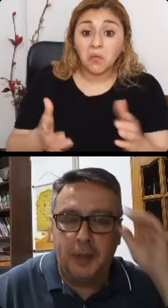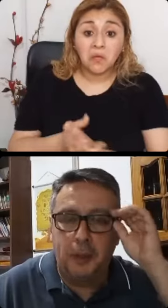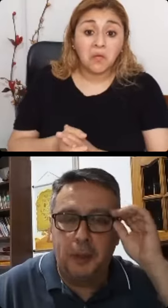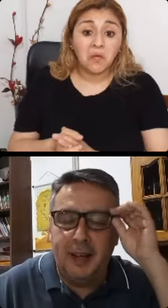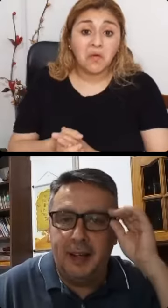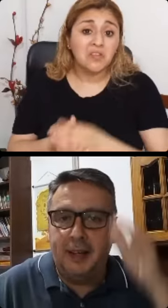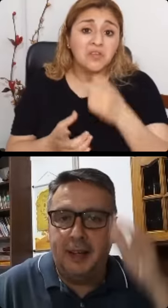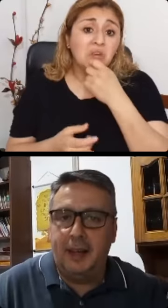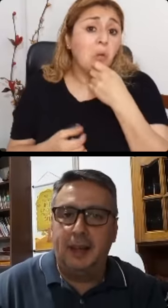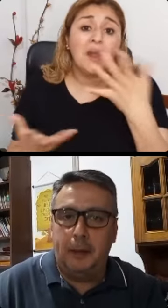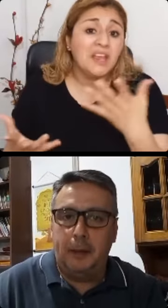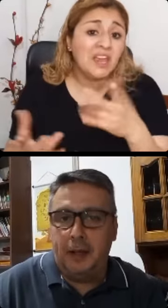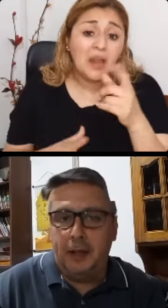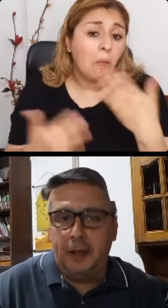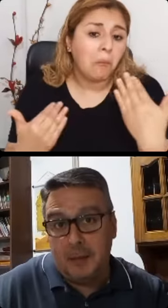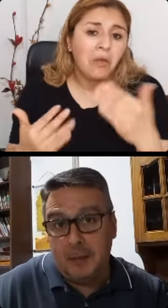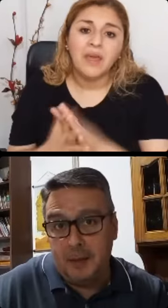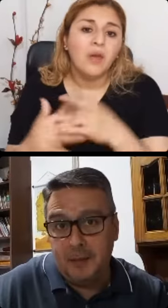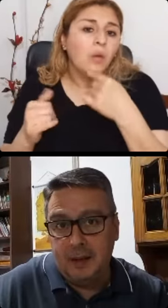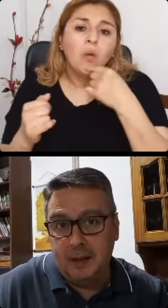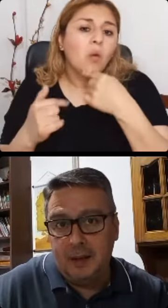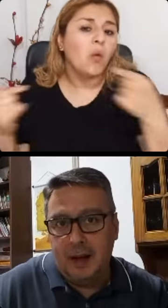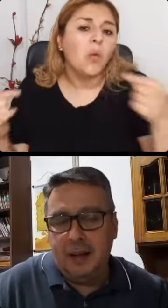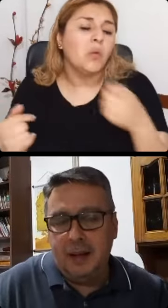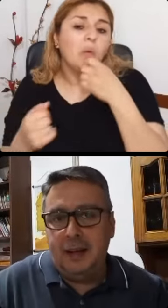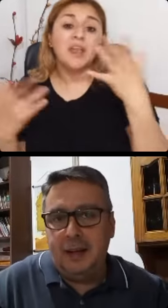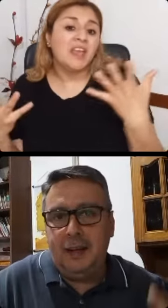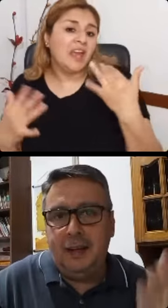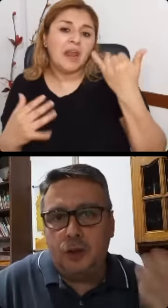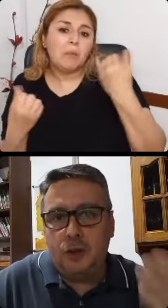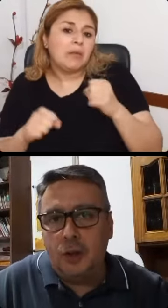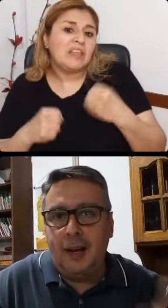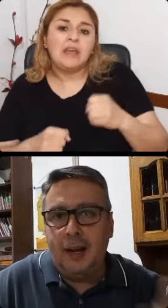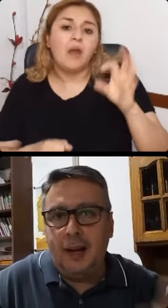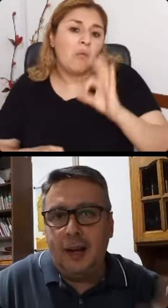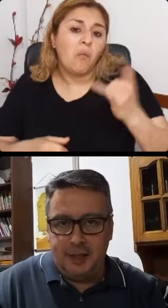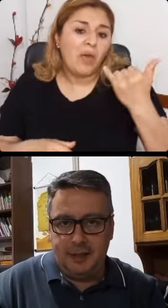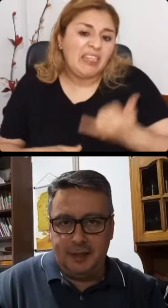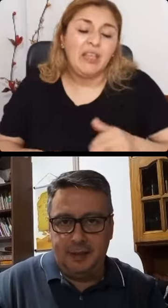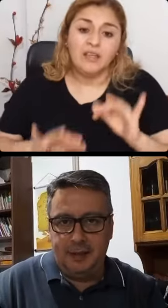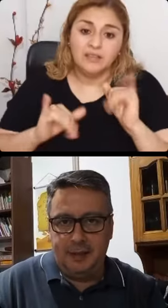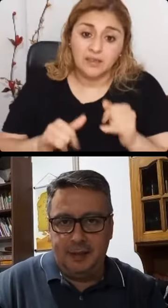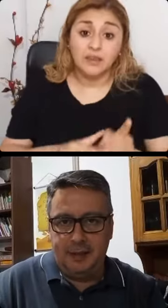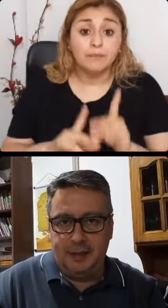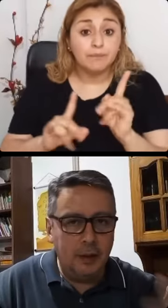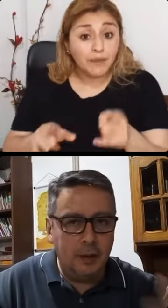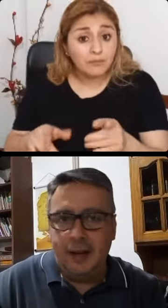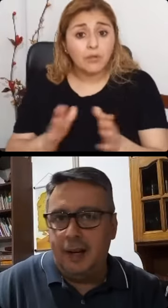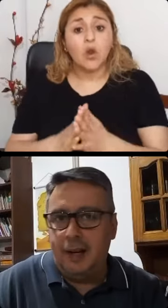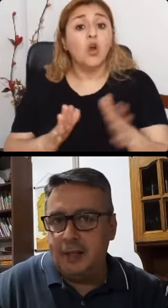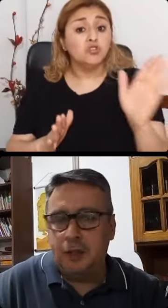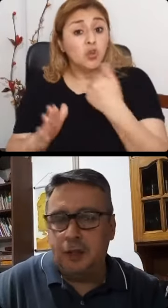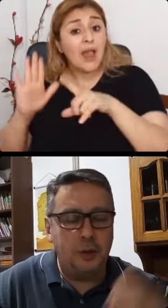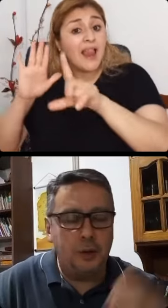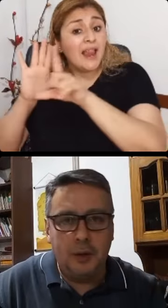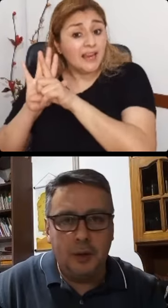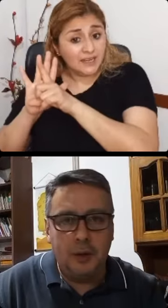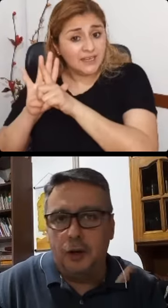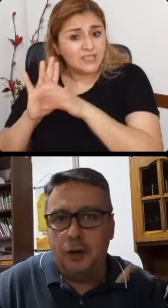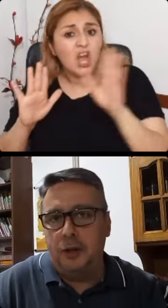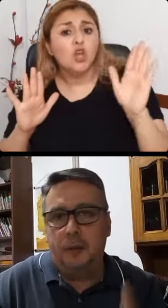eso porque no hay nada que diga que está bien o que está mal y todas las leyes todas las leyes